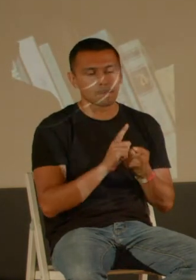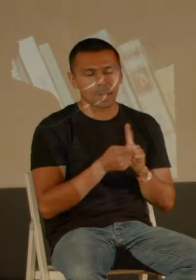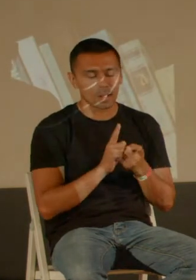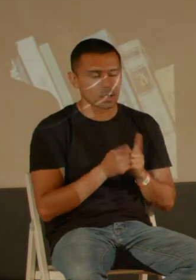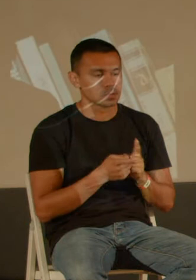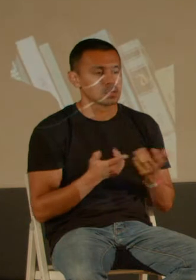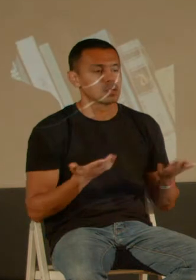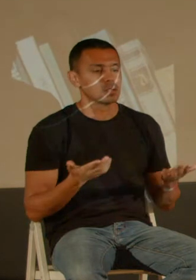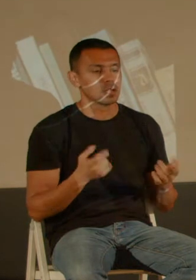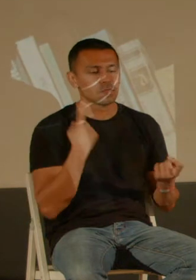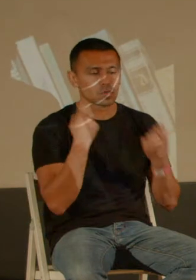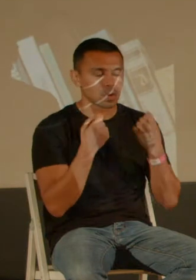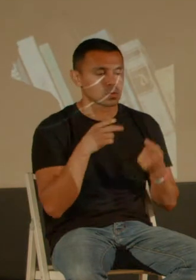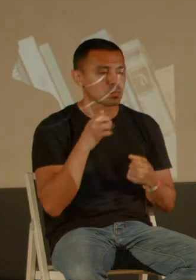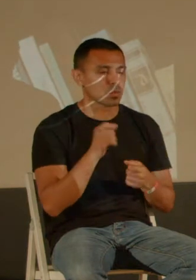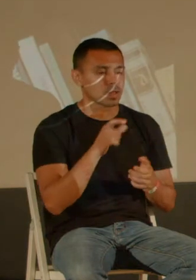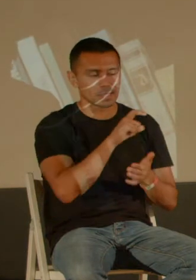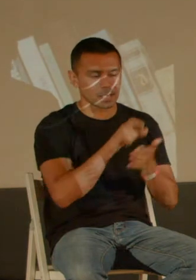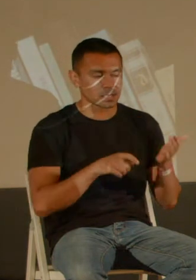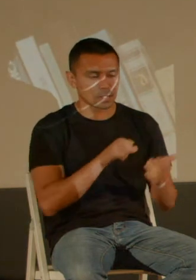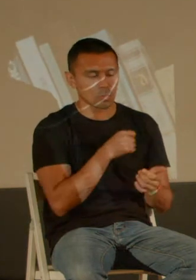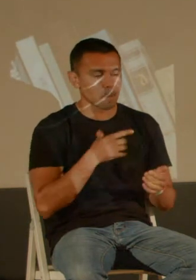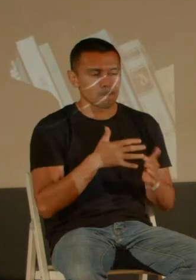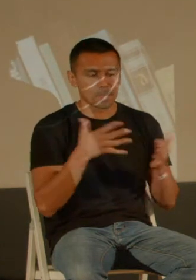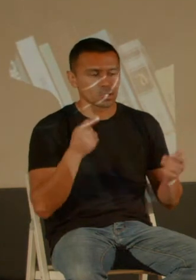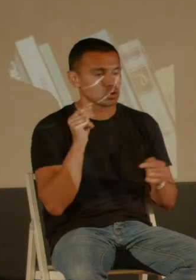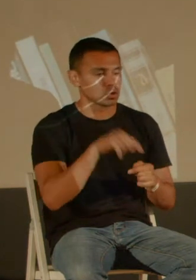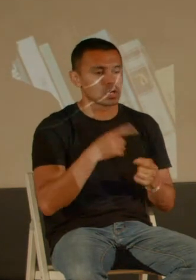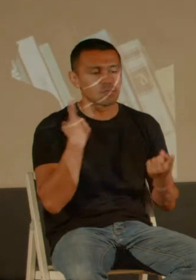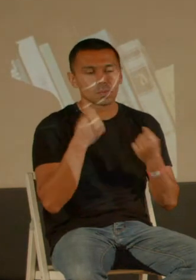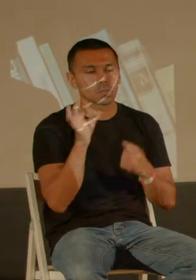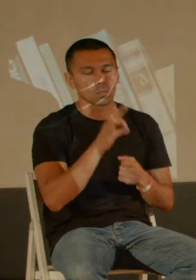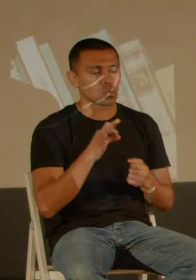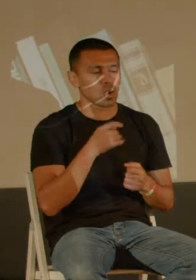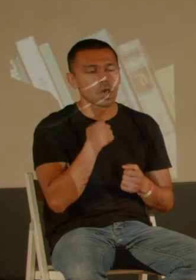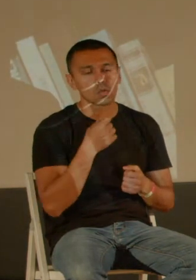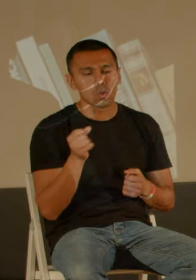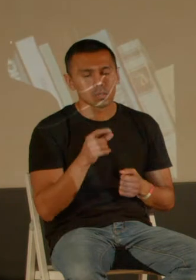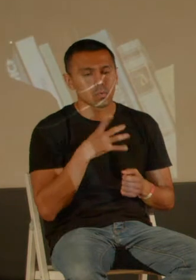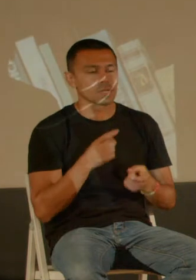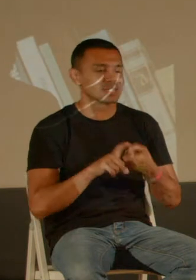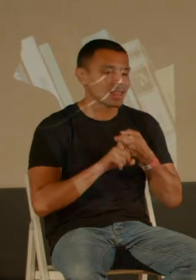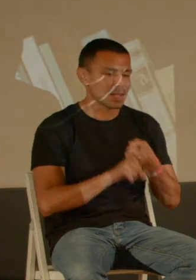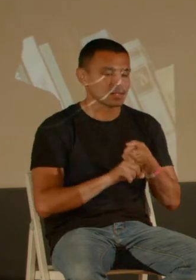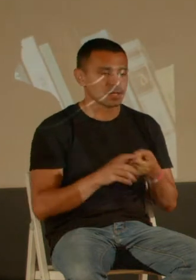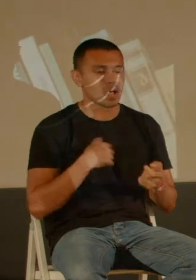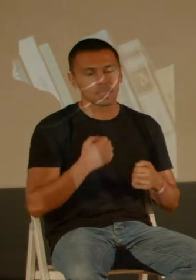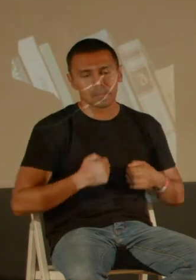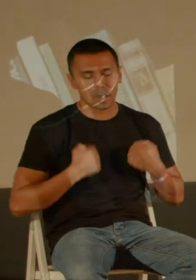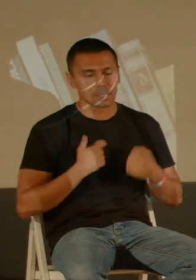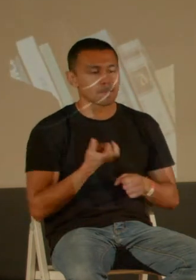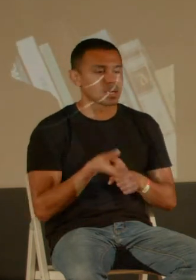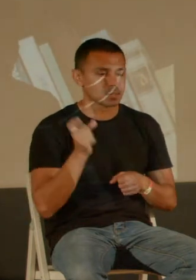перекласти інформацію, бо текст сам був більше, ніж інформація про алкоголізм, про залежність, то я